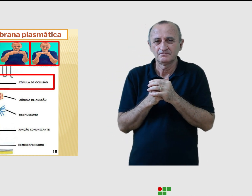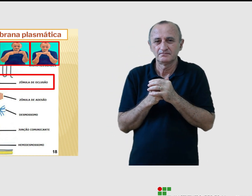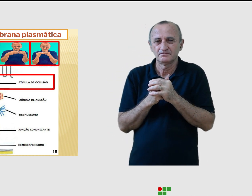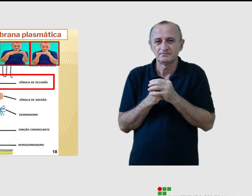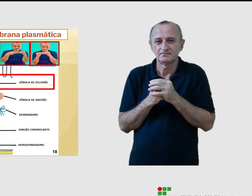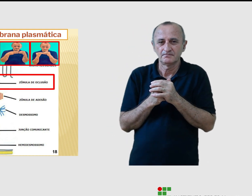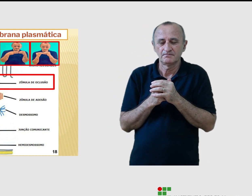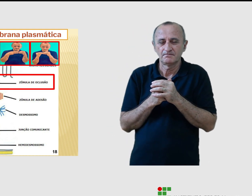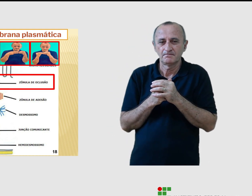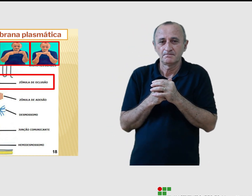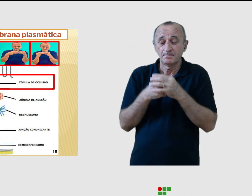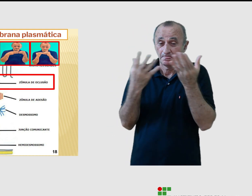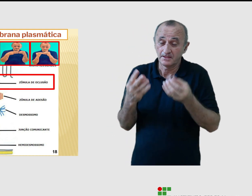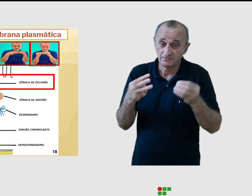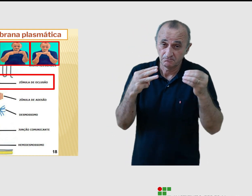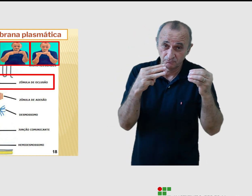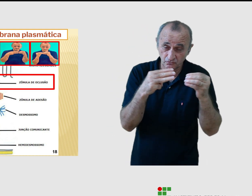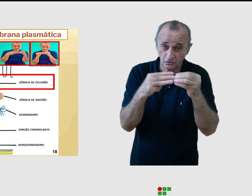célula.